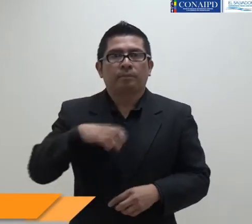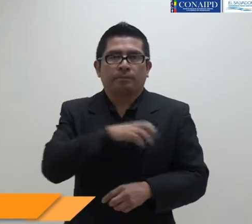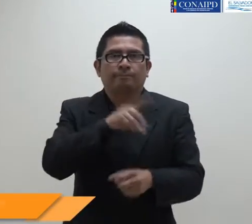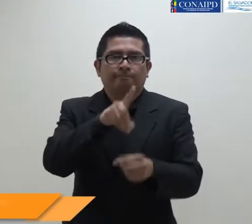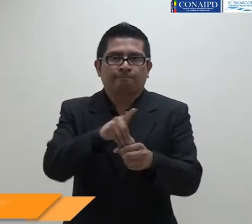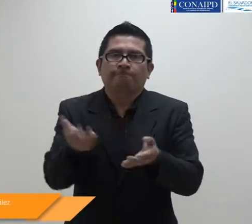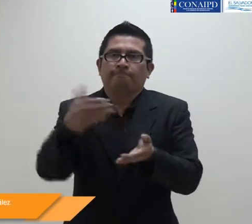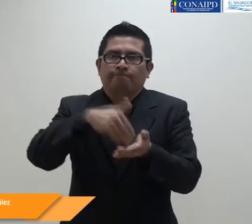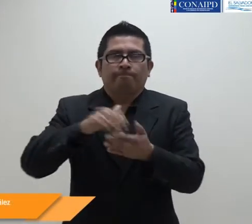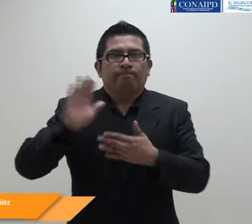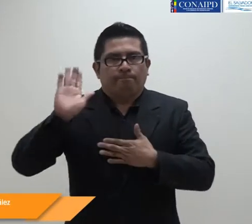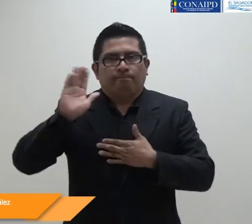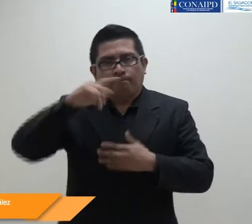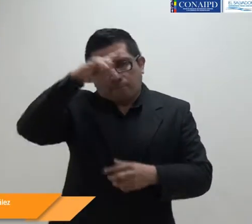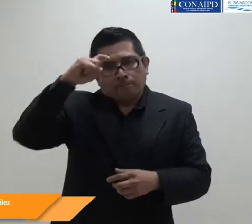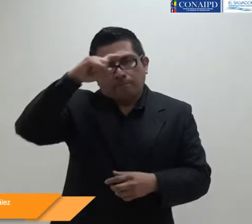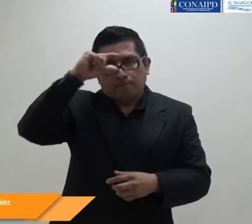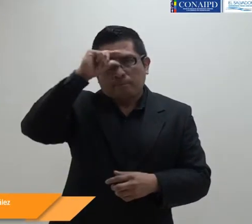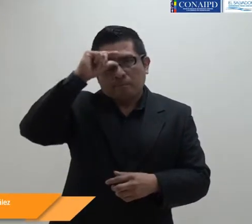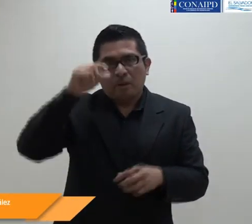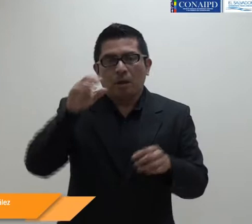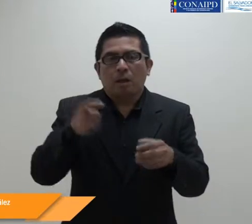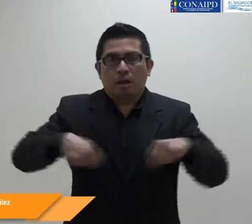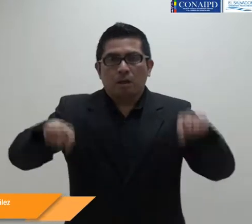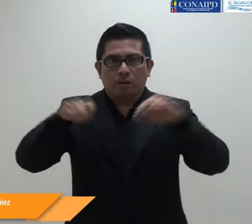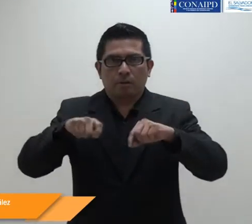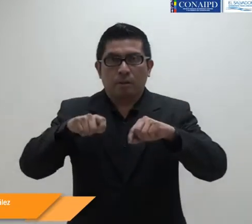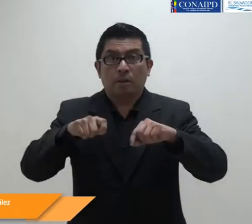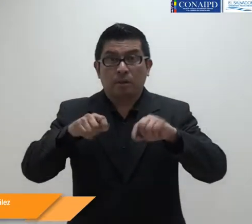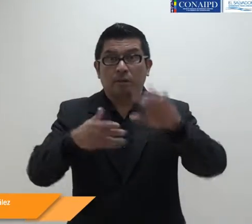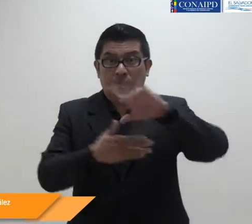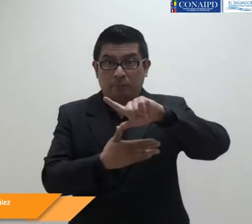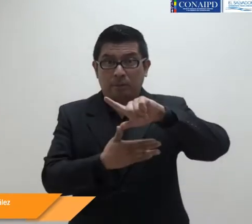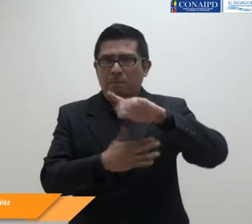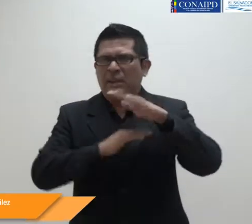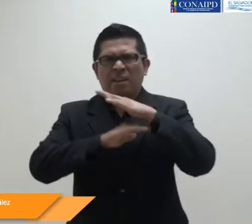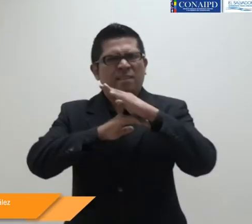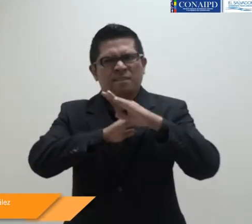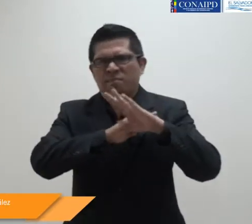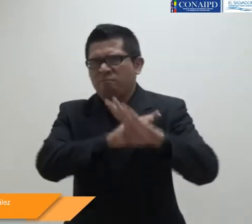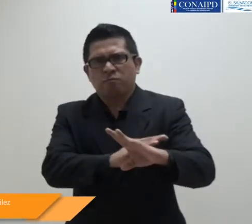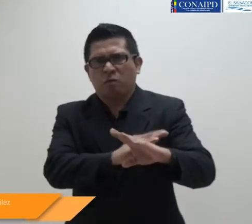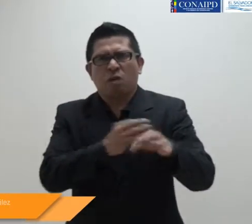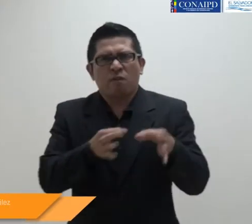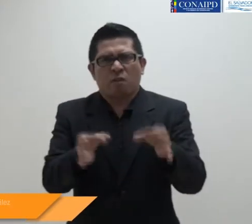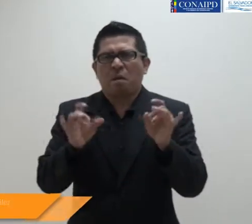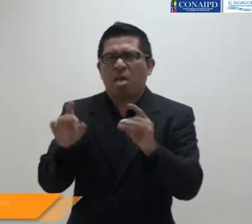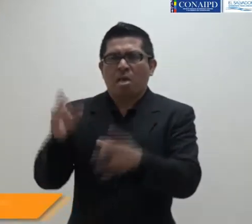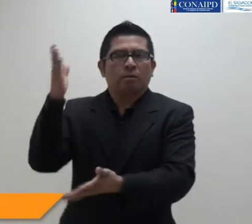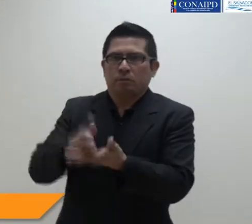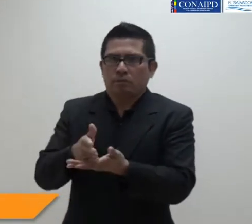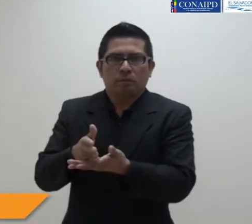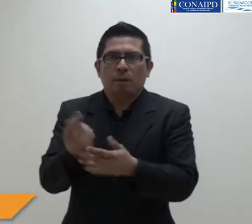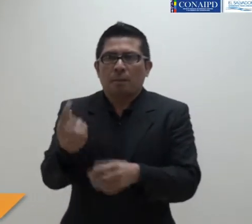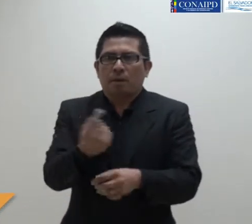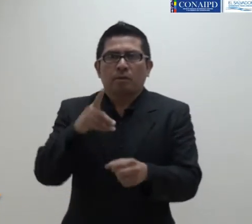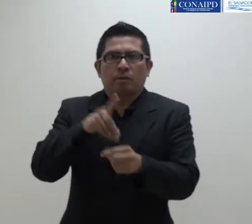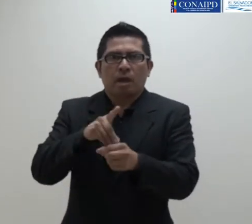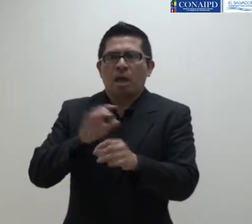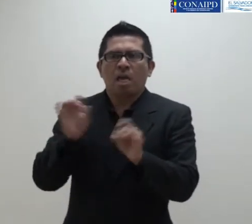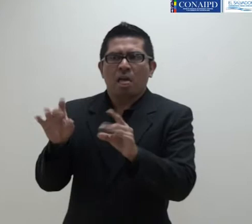CONAIPD retomó el compromiso de trabajo relativo a la Convención Interamericana para la Eliminación de todas las formas de discriminación contra las personas